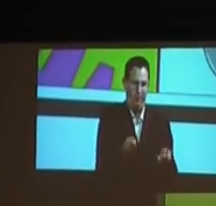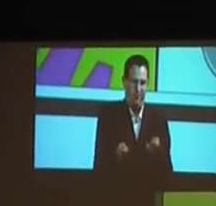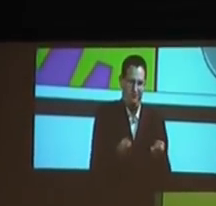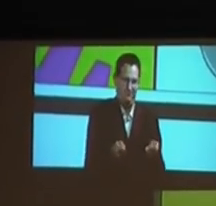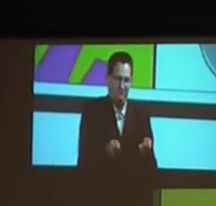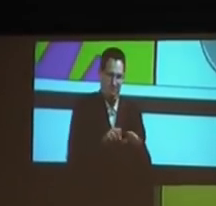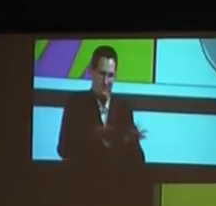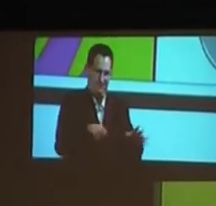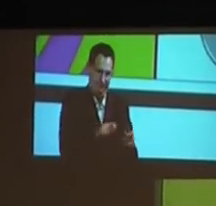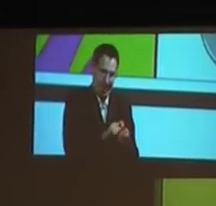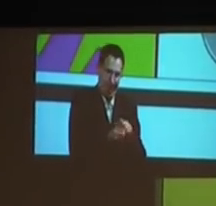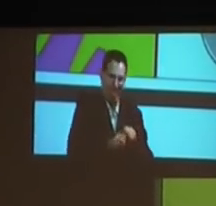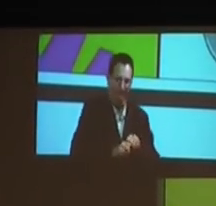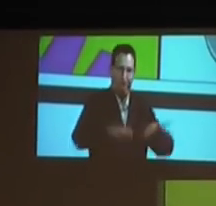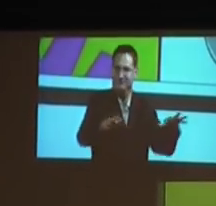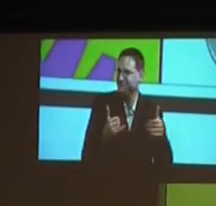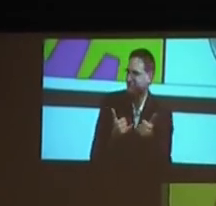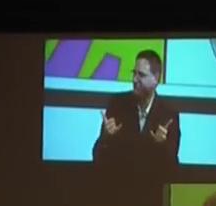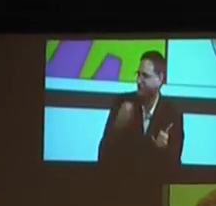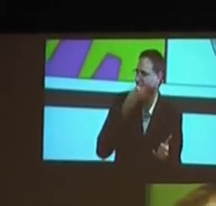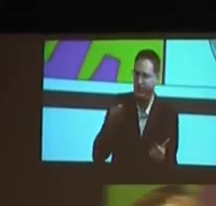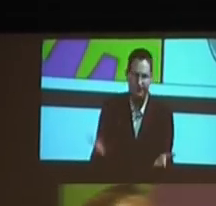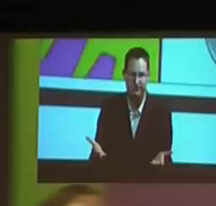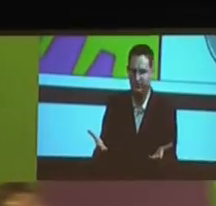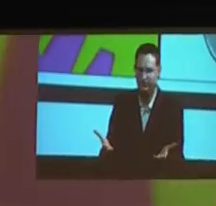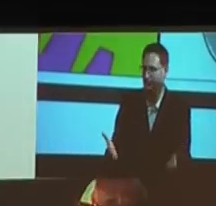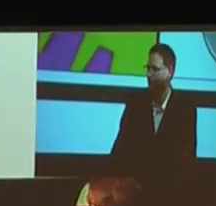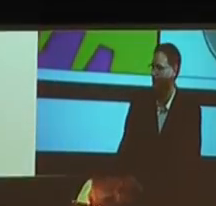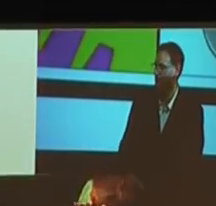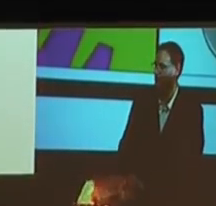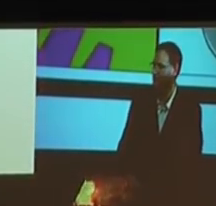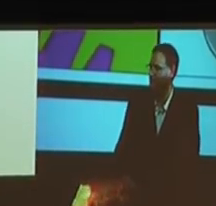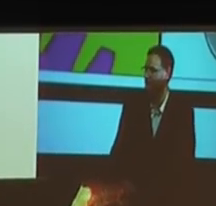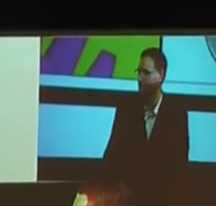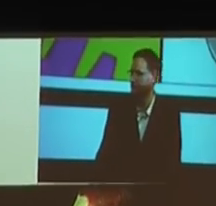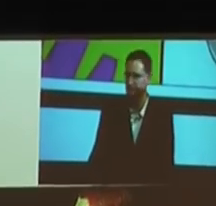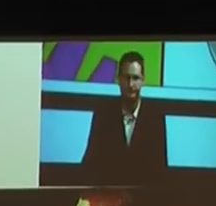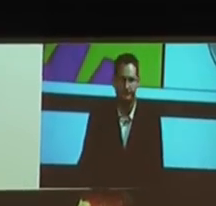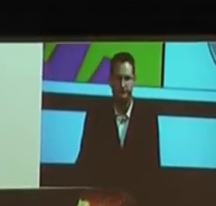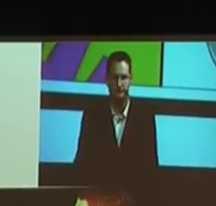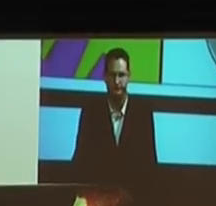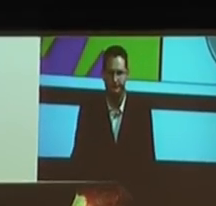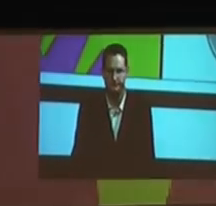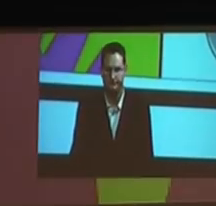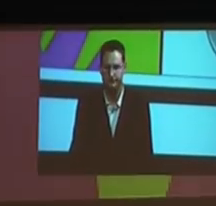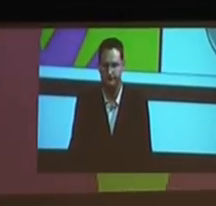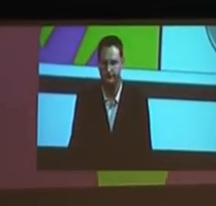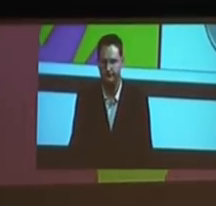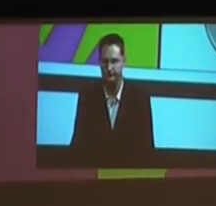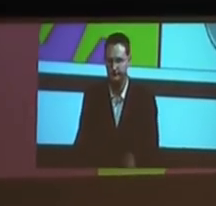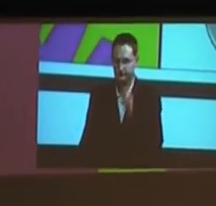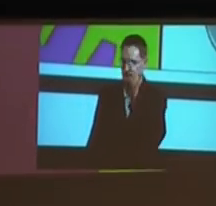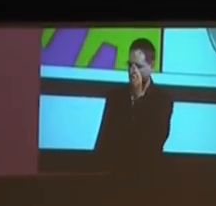Wenn wir jetzt nochmal zum Thema Medien kommen, wie kann man denn in den Medien eigentlich steuern, dass man mehr ins Bewusstsein kommt und auch ein